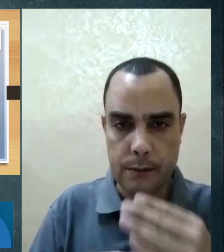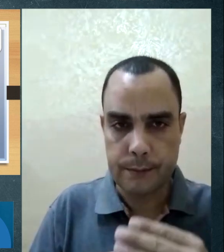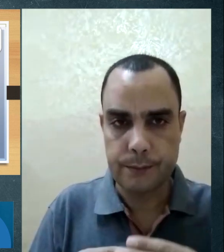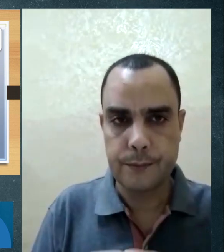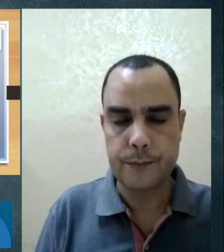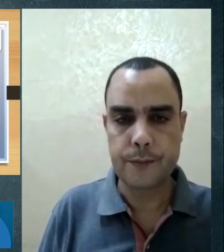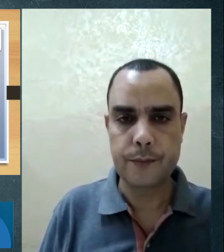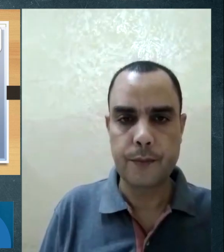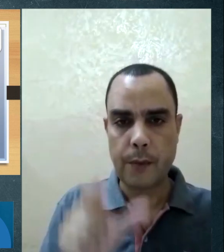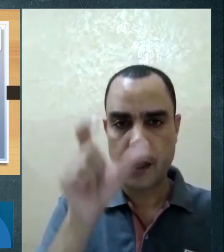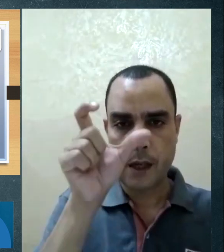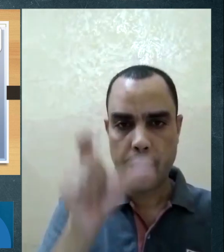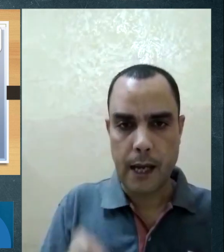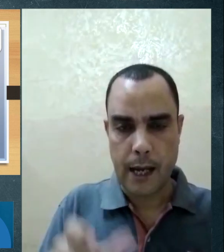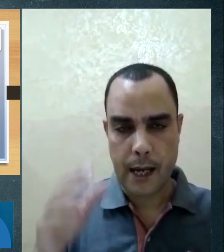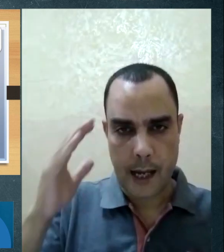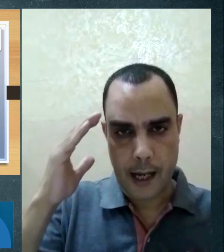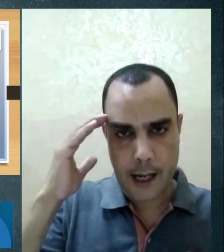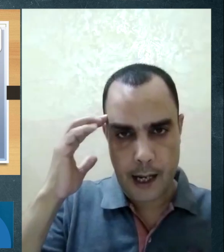بيمر